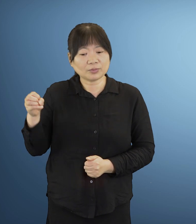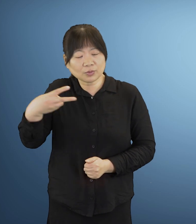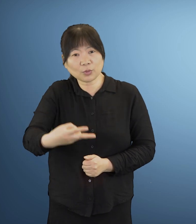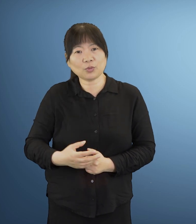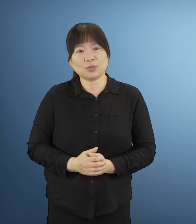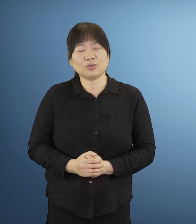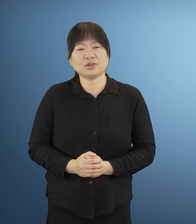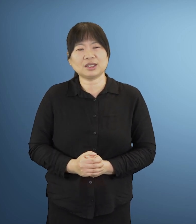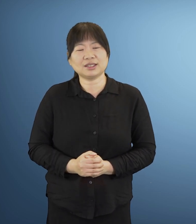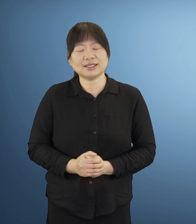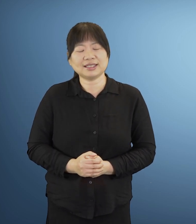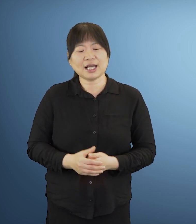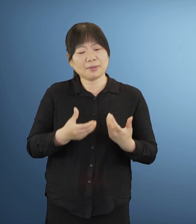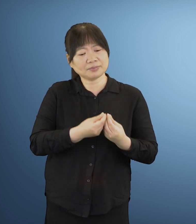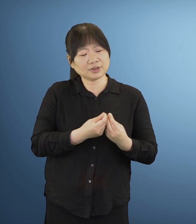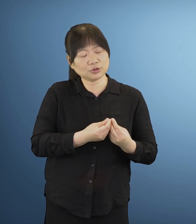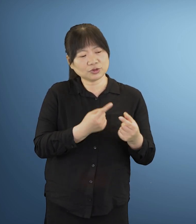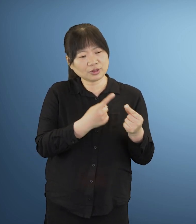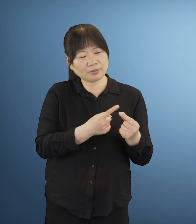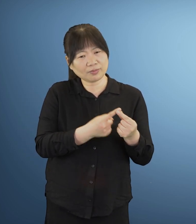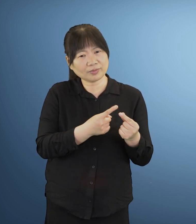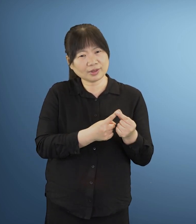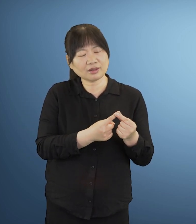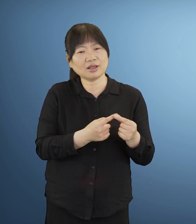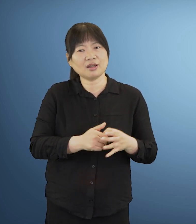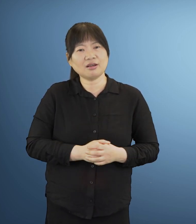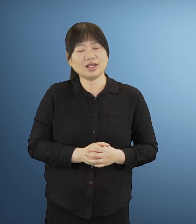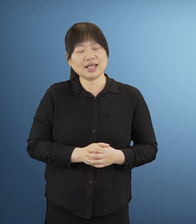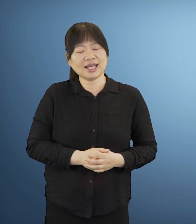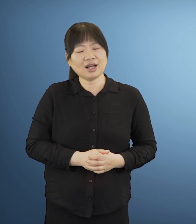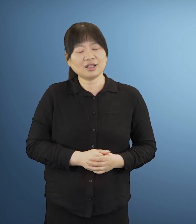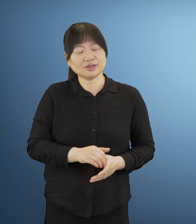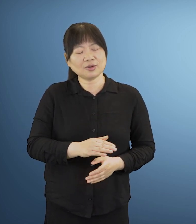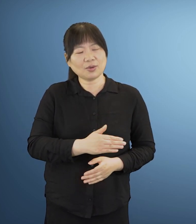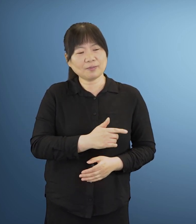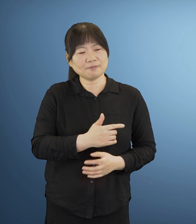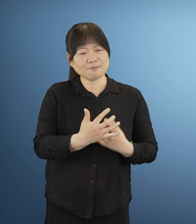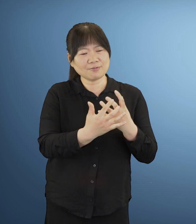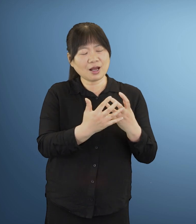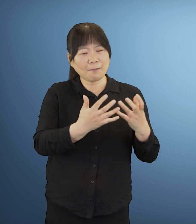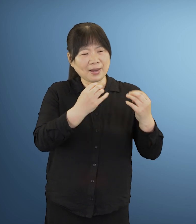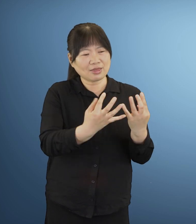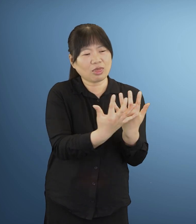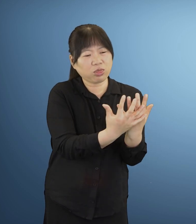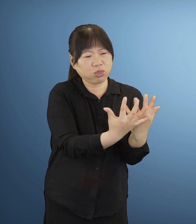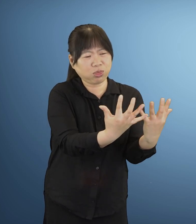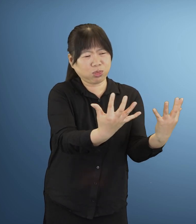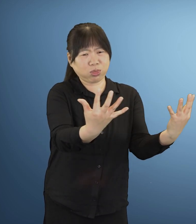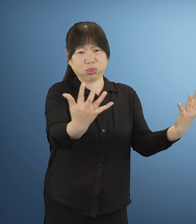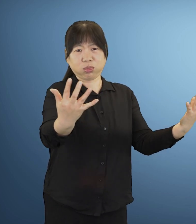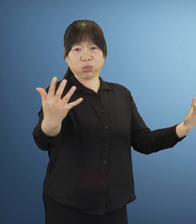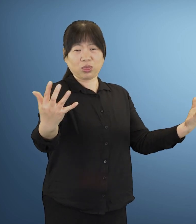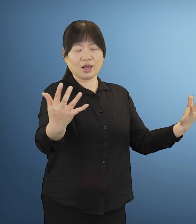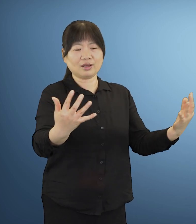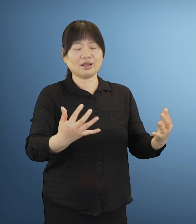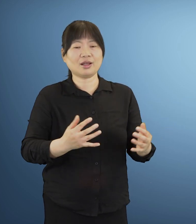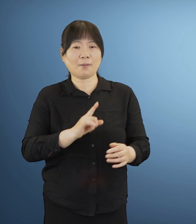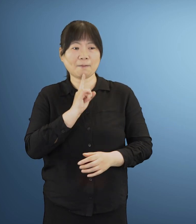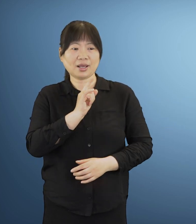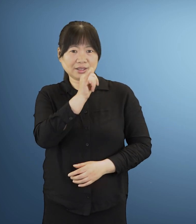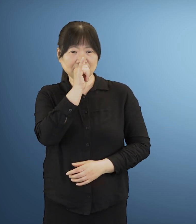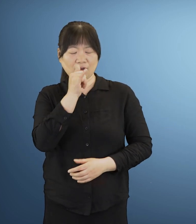그리고 이 비유는 첫 번째 커다란 무리, 청중들에게 얘기했어요. 그리고 이제